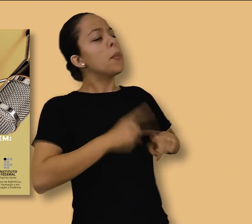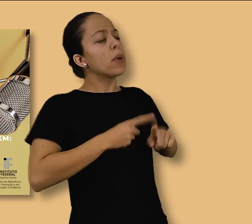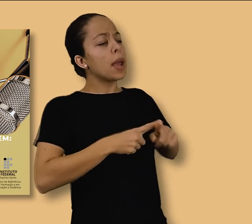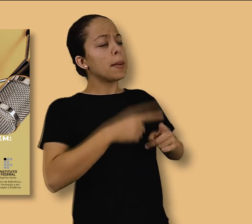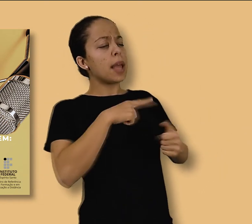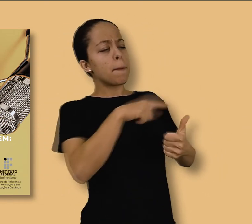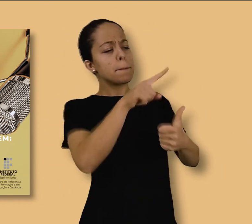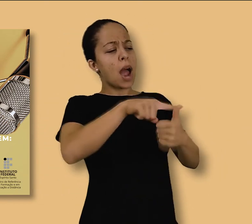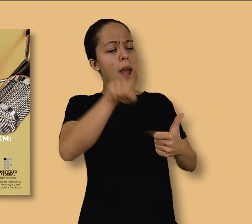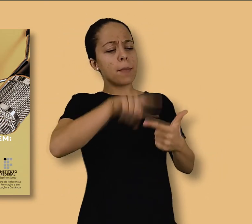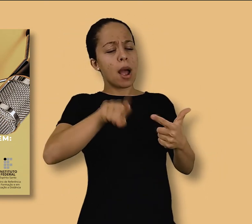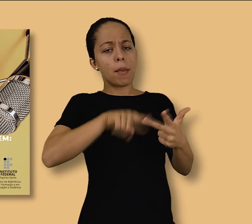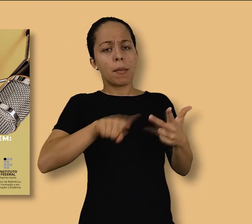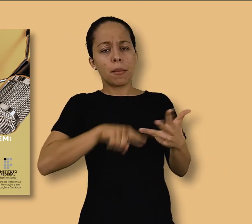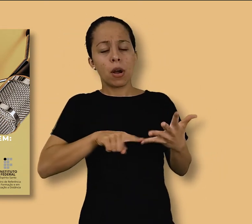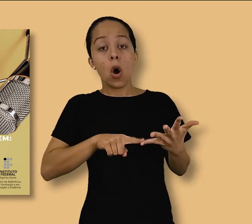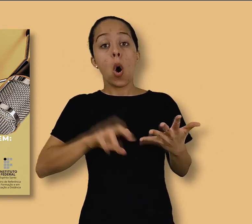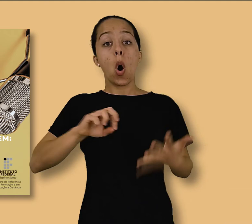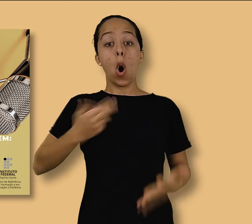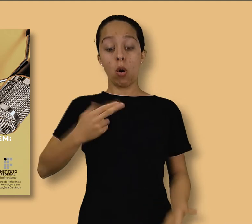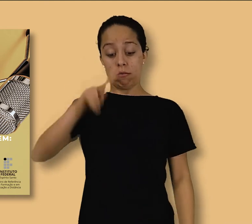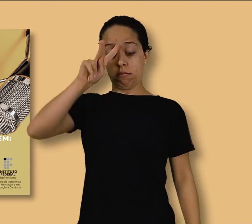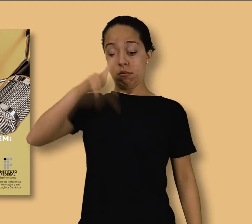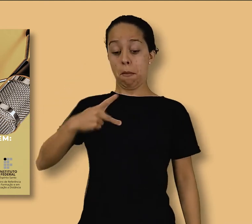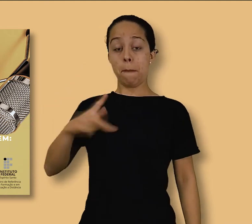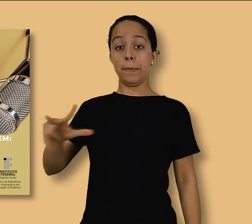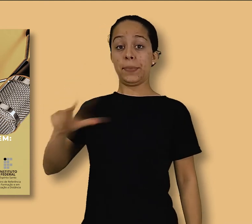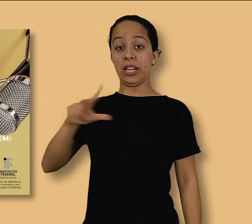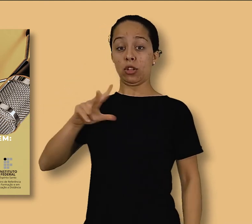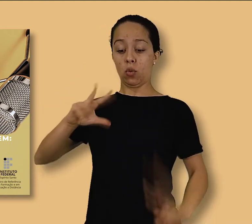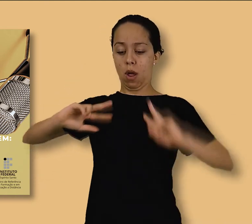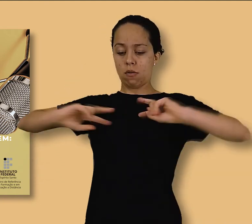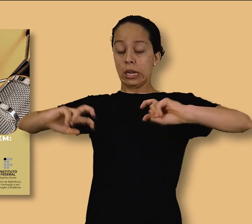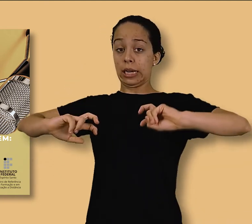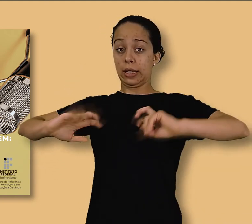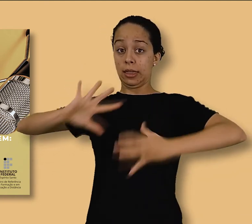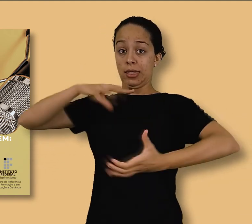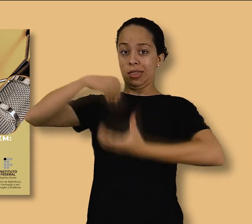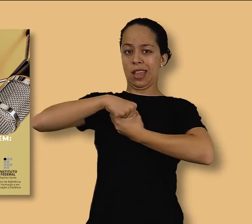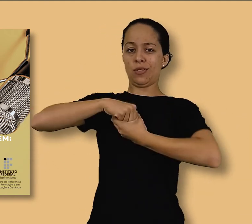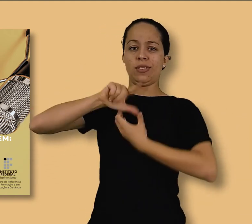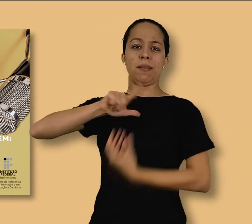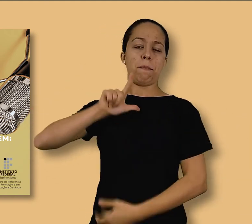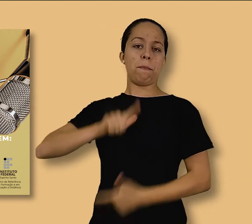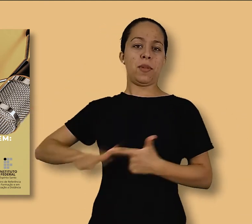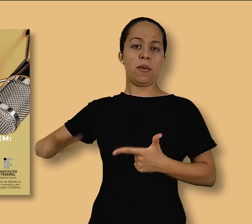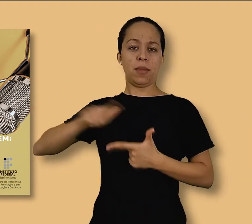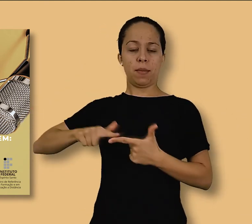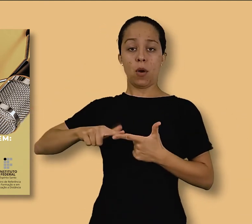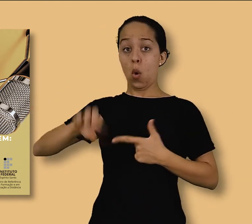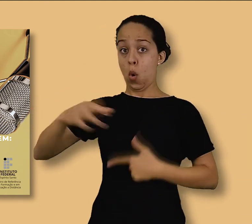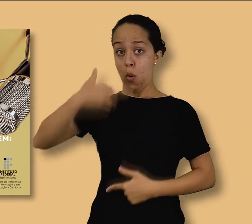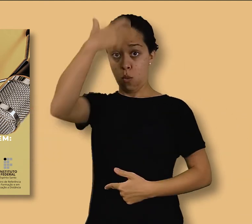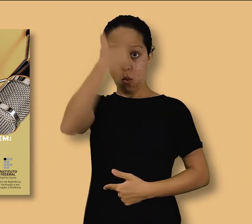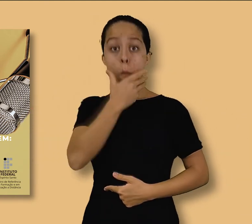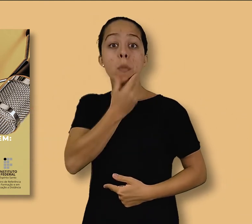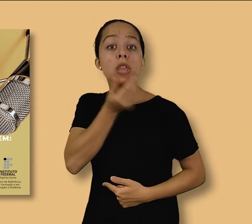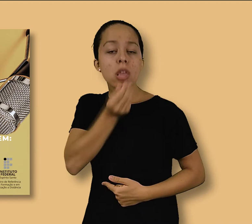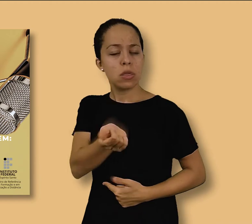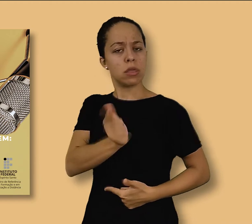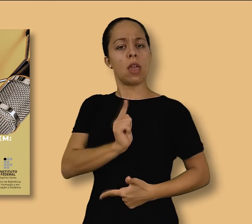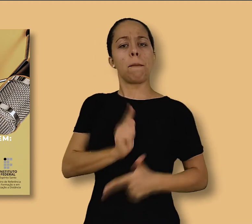em questões de cunho individualizante né então o problema é do João né O João tem